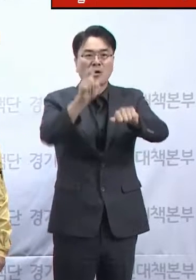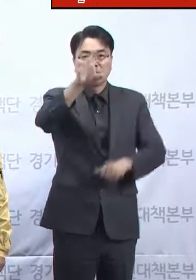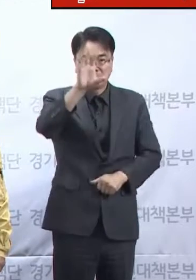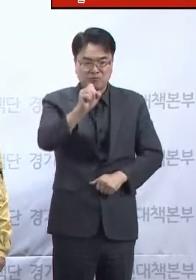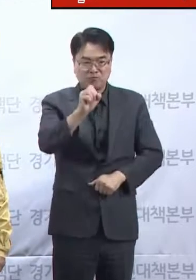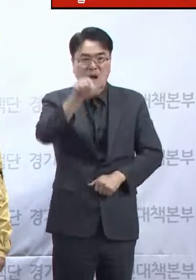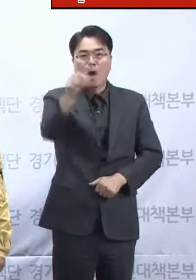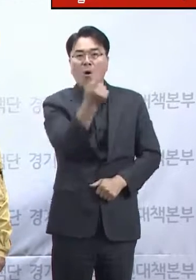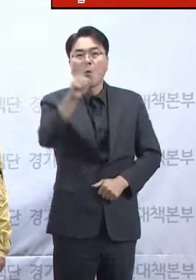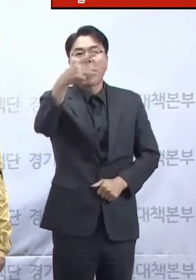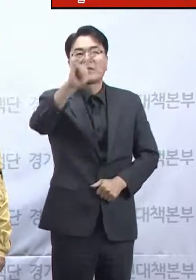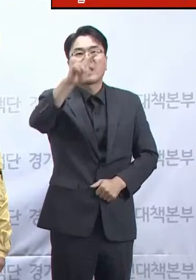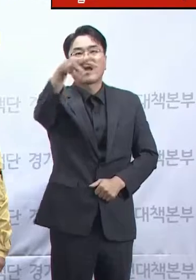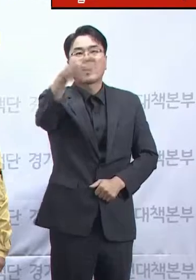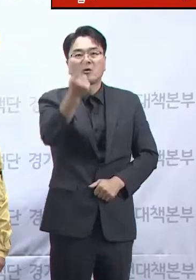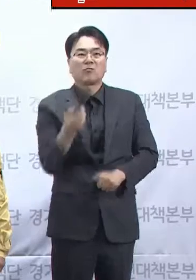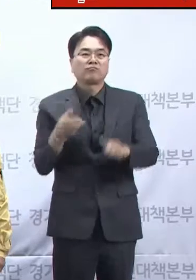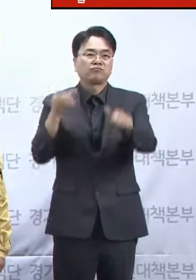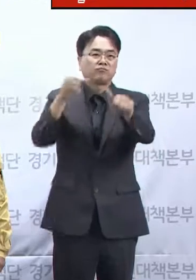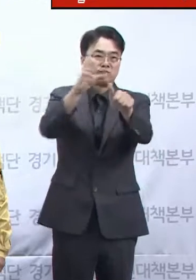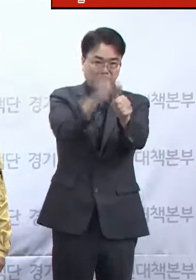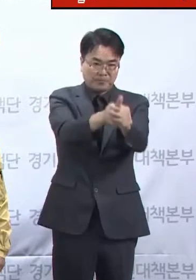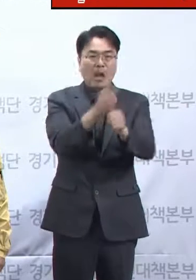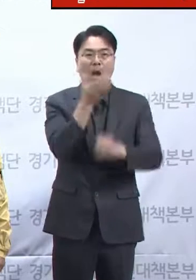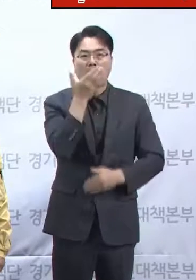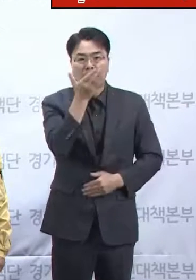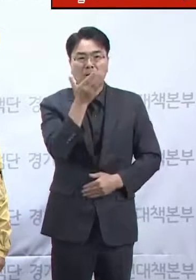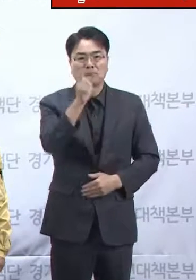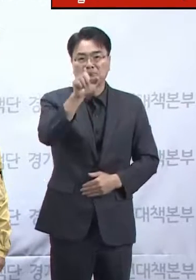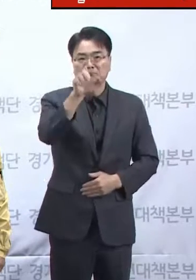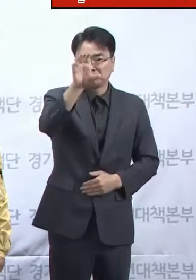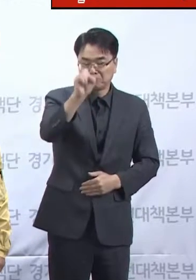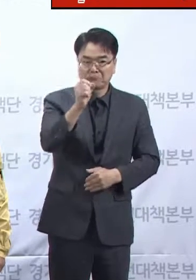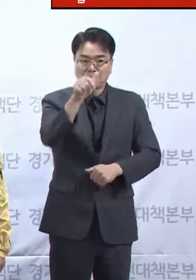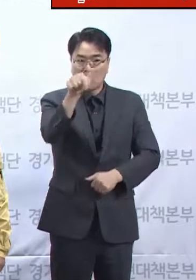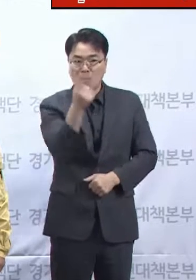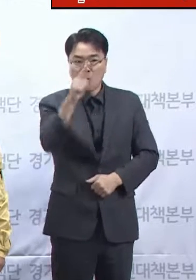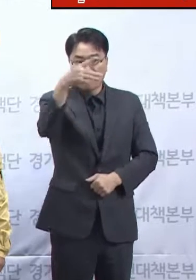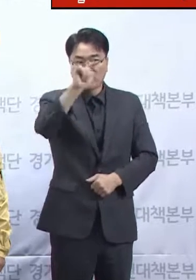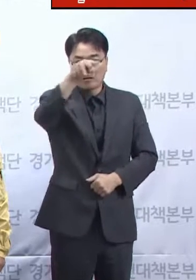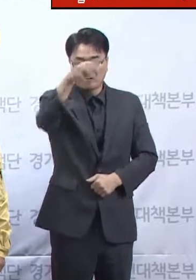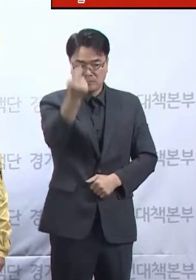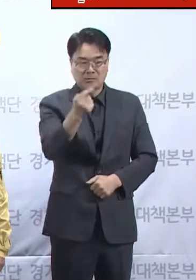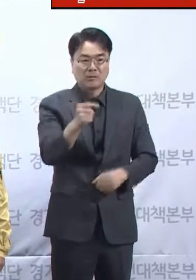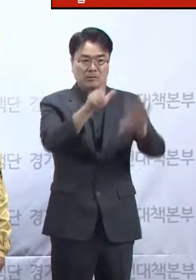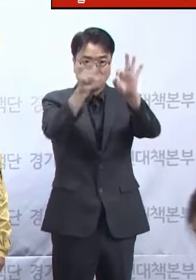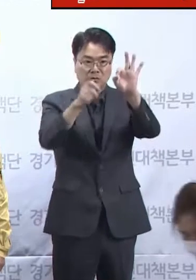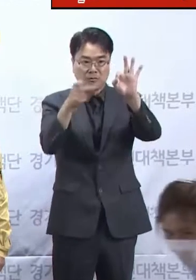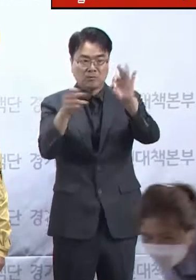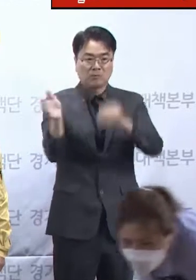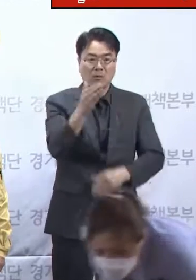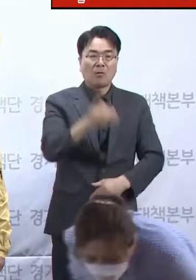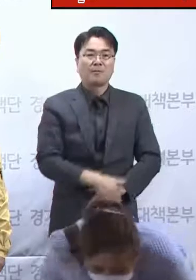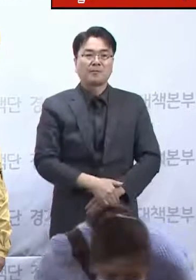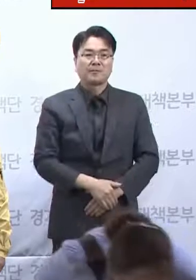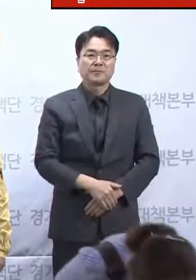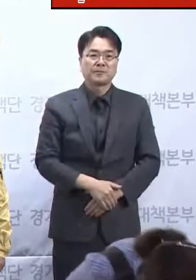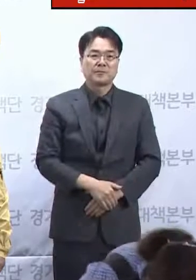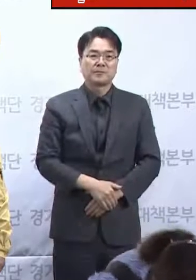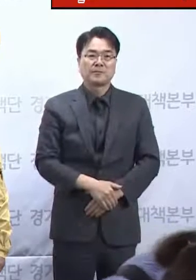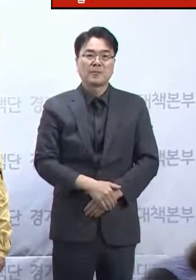이하의 과태료가 부과될 수 있습니다. 10만 원 이하 과태료는 10월 13일부터 시행되고